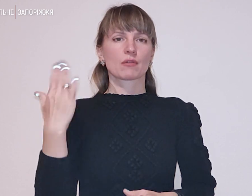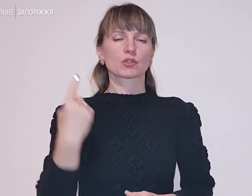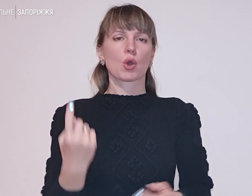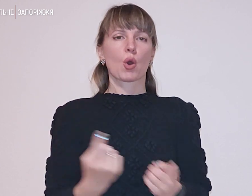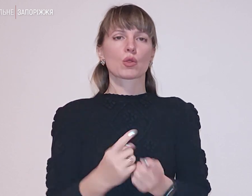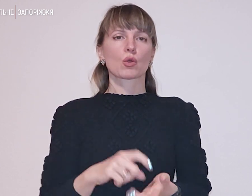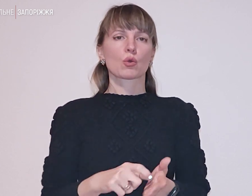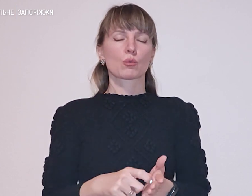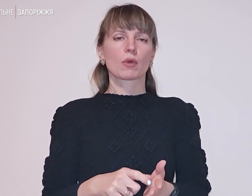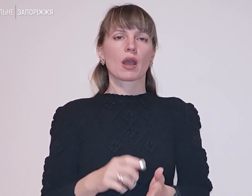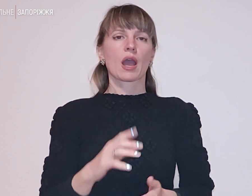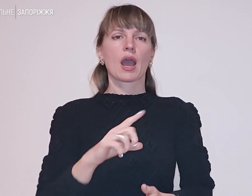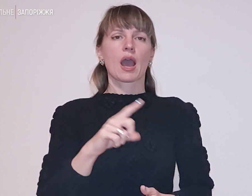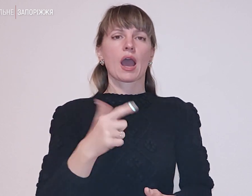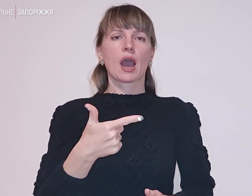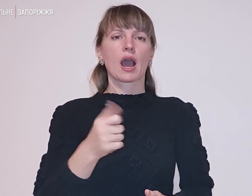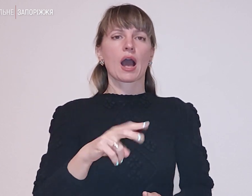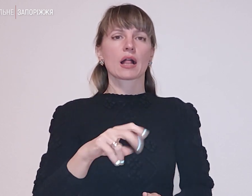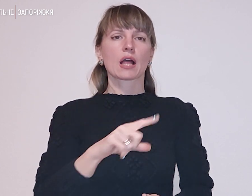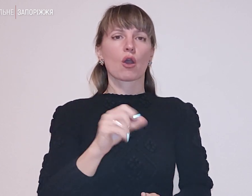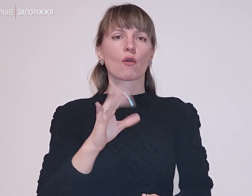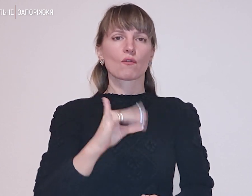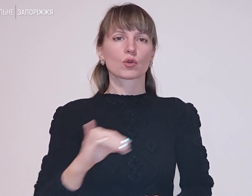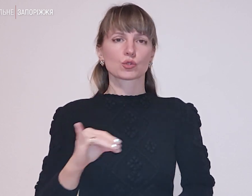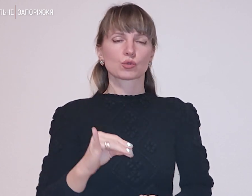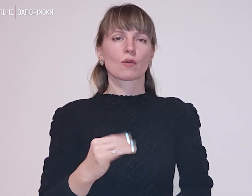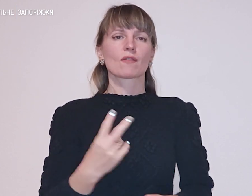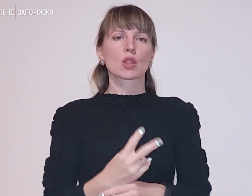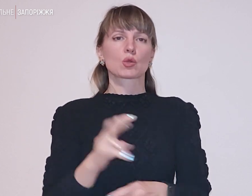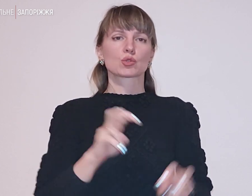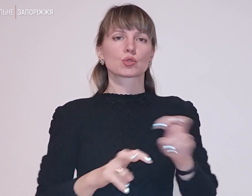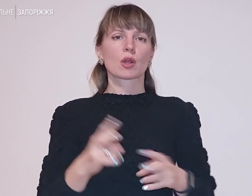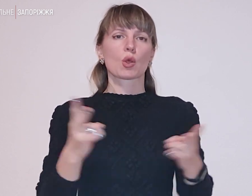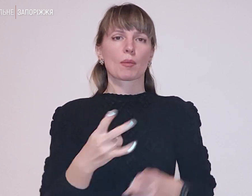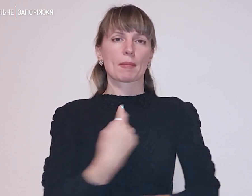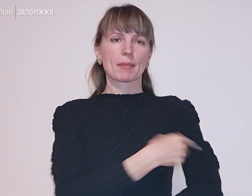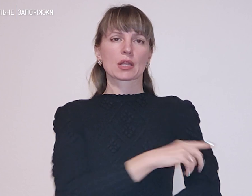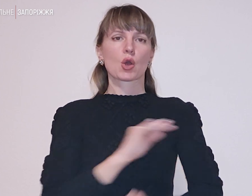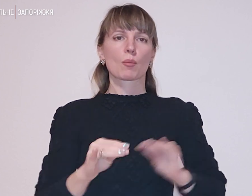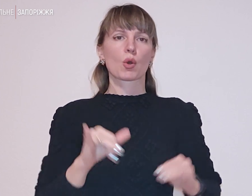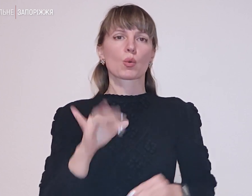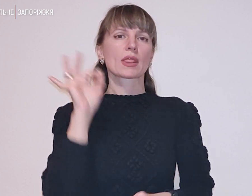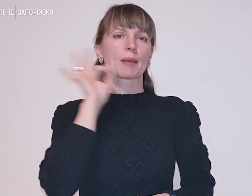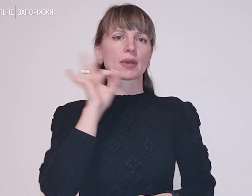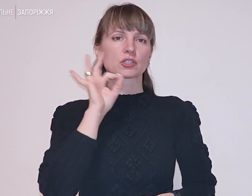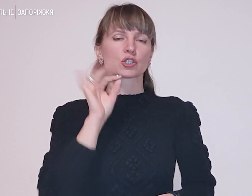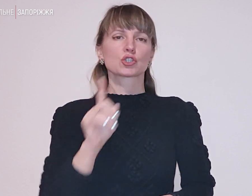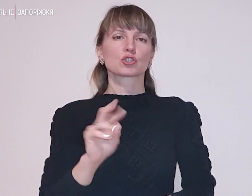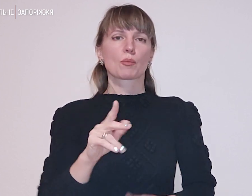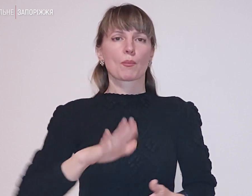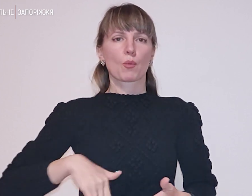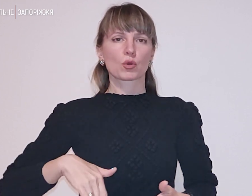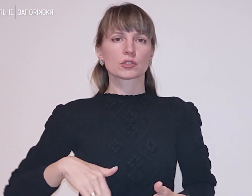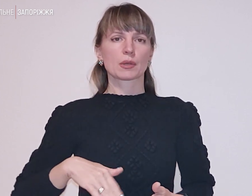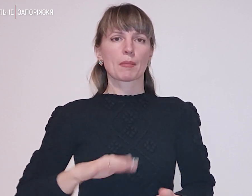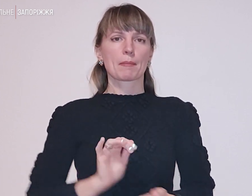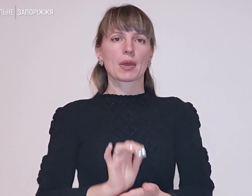одногрупницею Марією Галаховою вдруге шукає необхідне медичне обладнання у Німеччині, аби потім переправити до